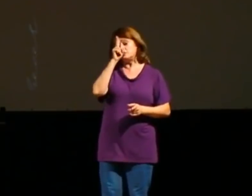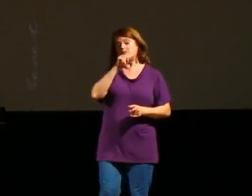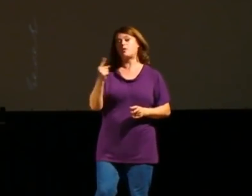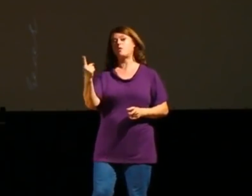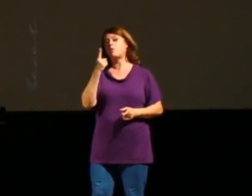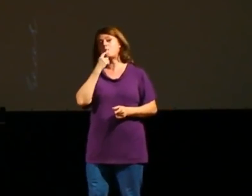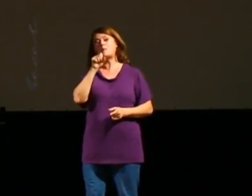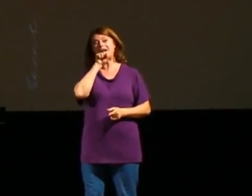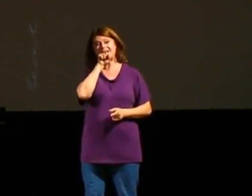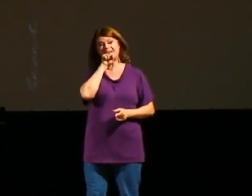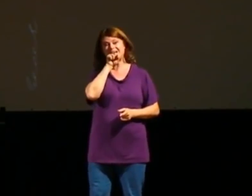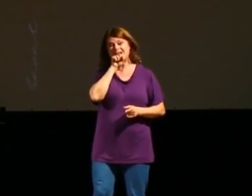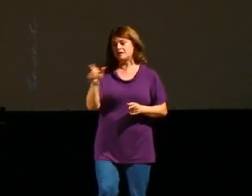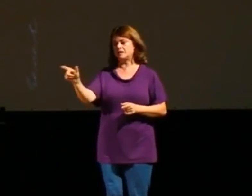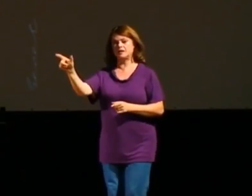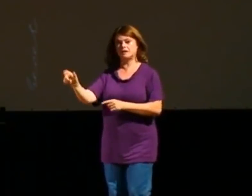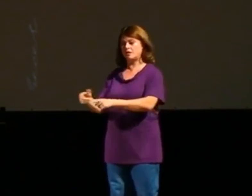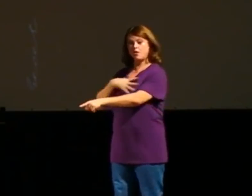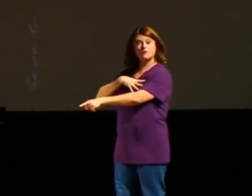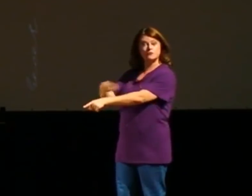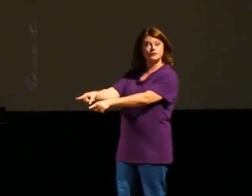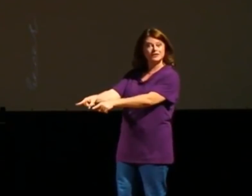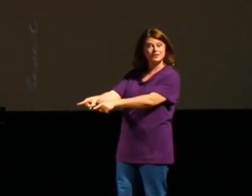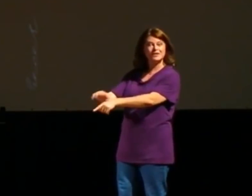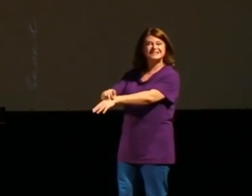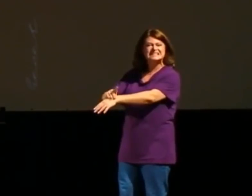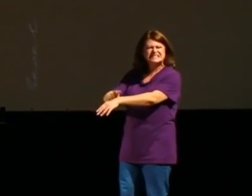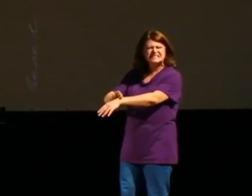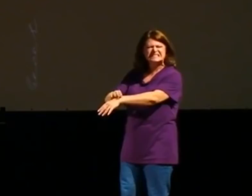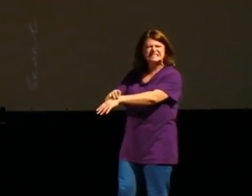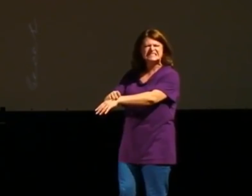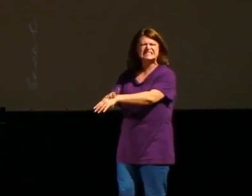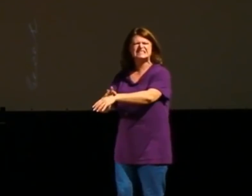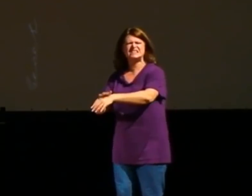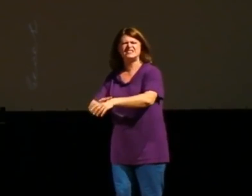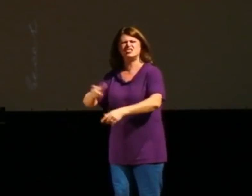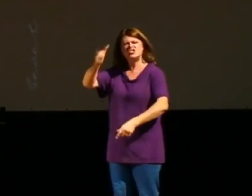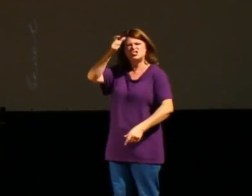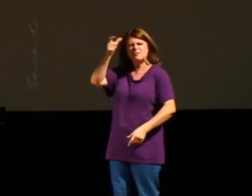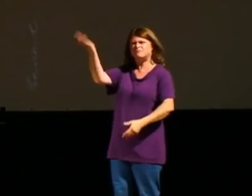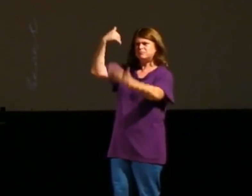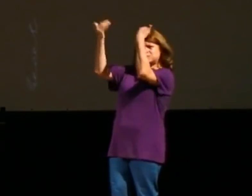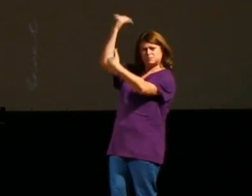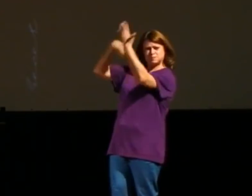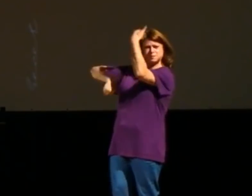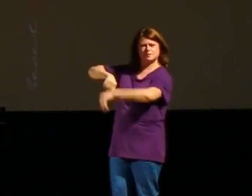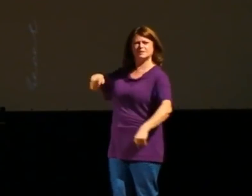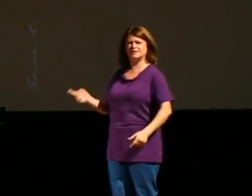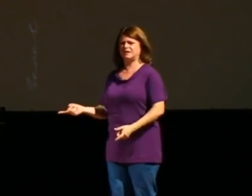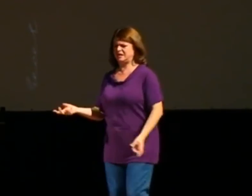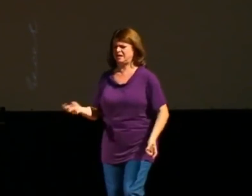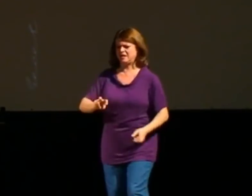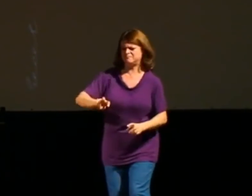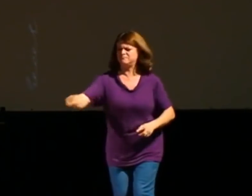lança ele no fogo, que tenta matar, e ele fala: ó, os teus discípulos, a tua igreja, a tua célula, Jesus, os teus 12